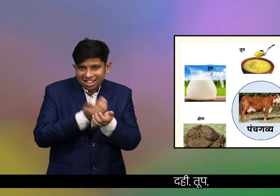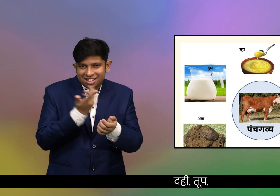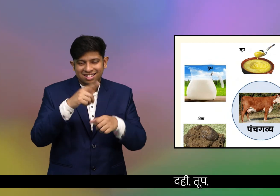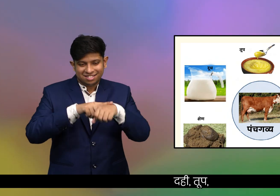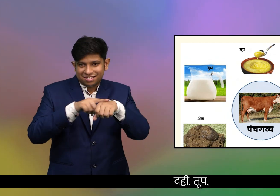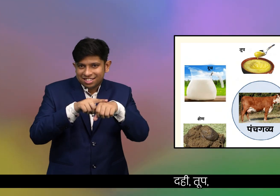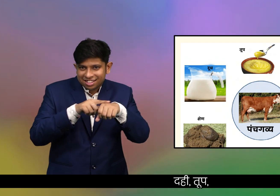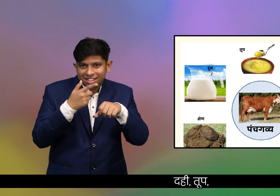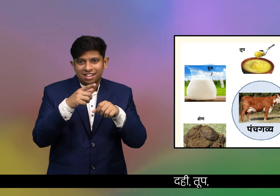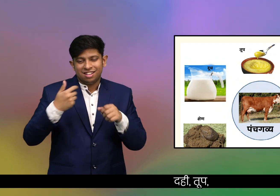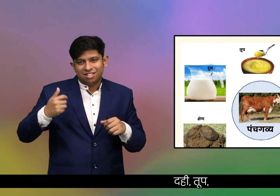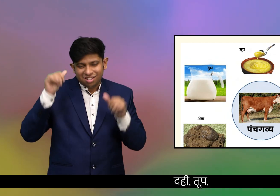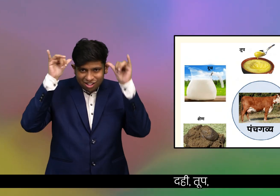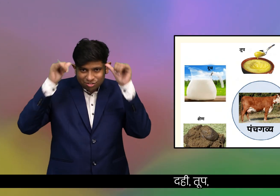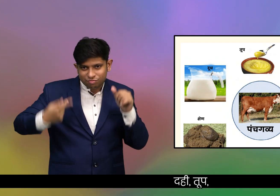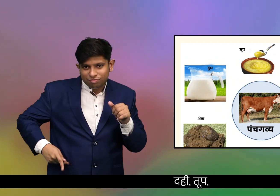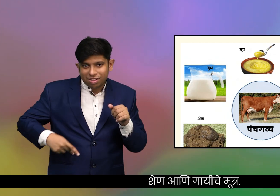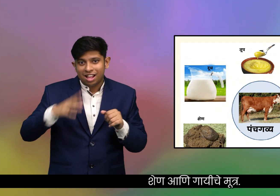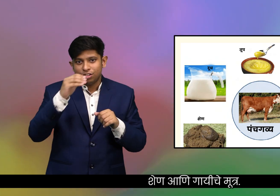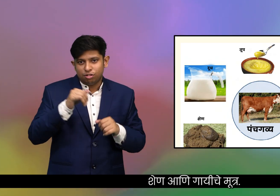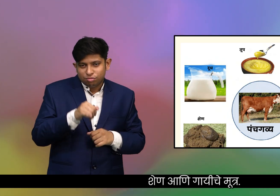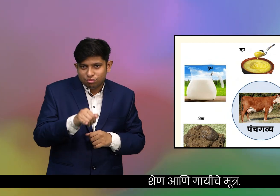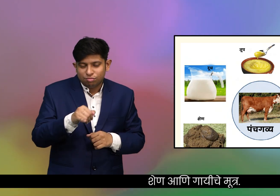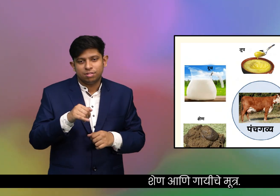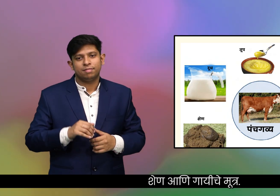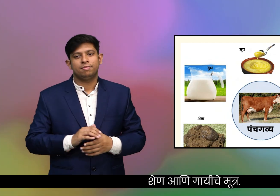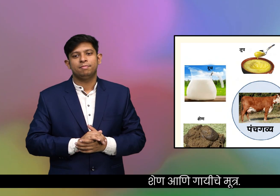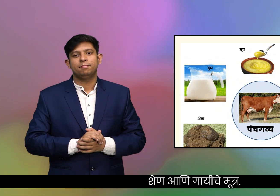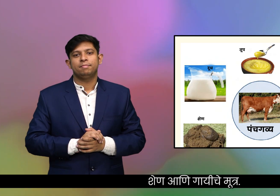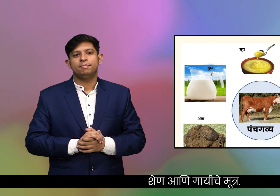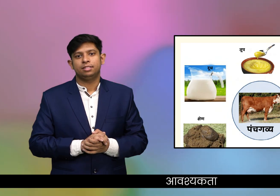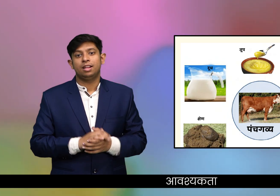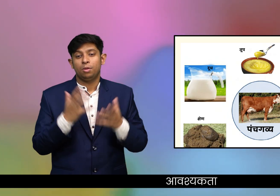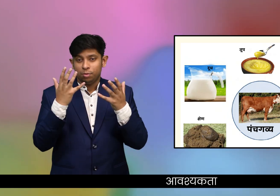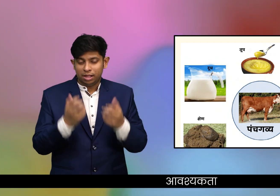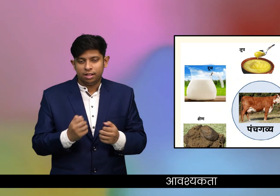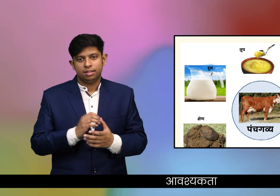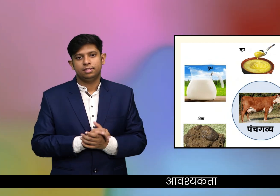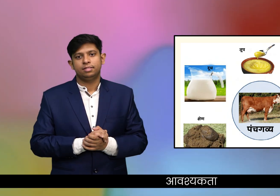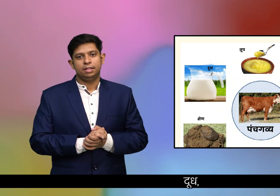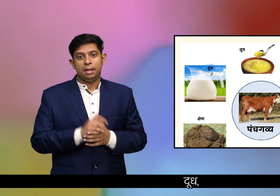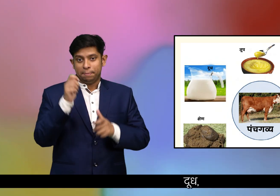घी, तूप, शेण आणि गायीचे मूत्र. आवश्यकता: दूध,